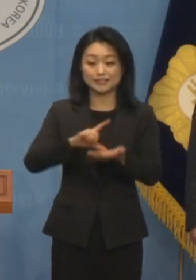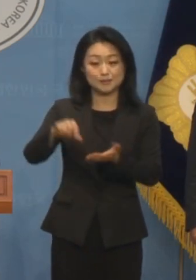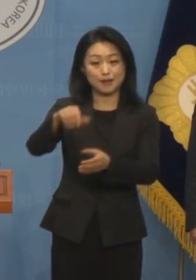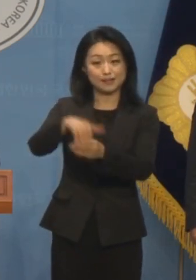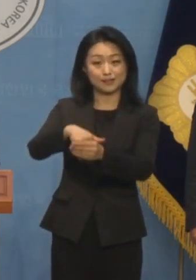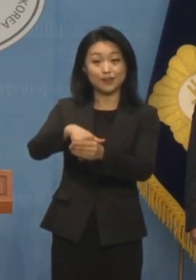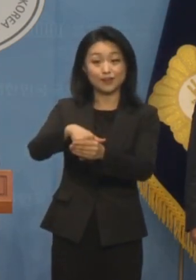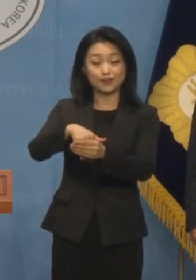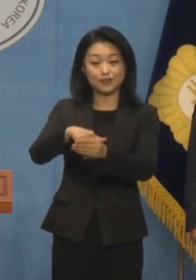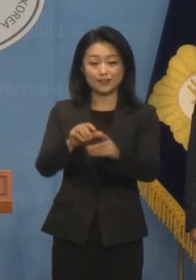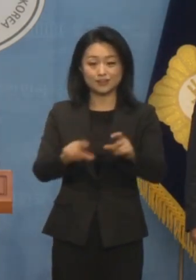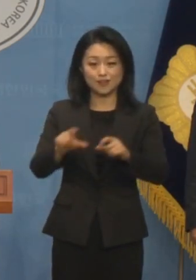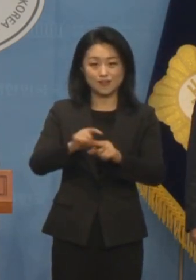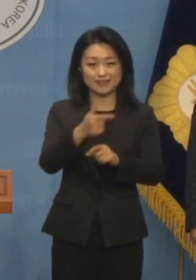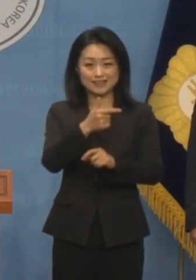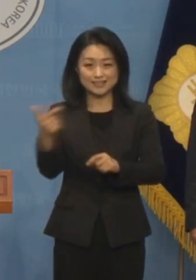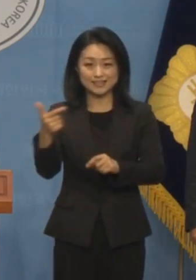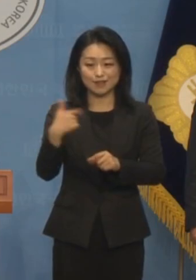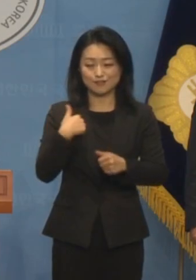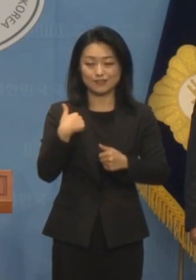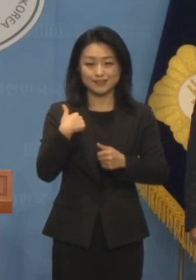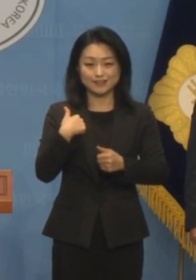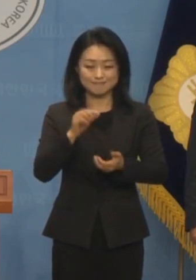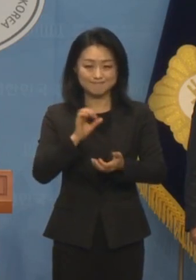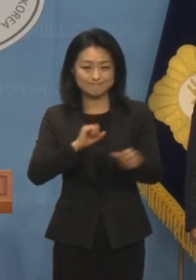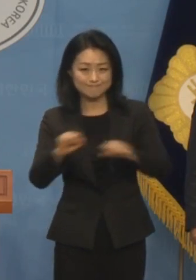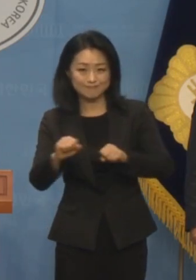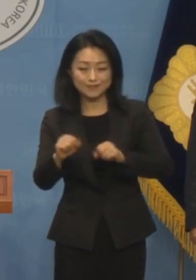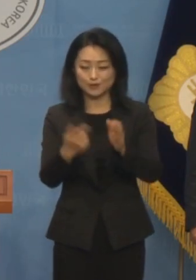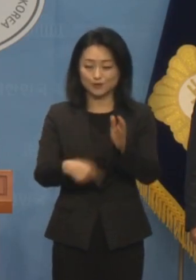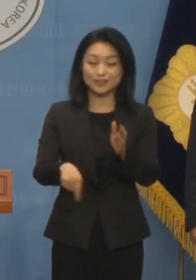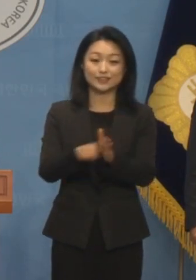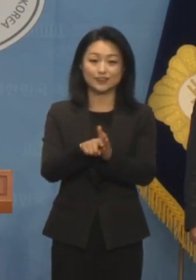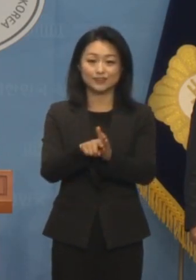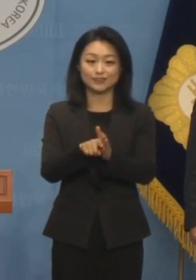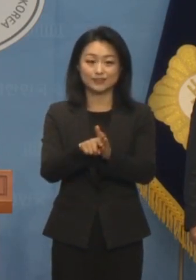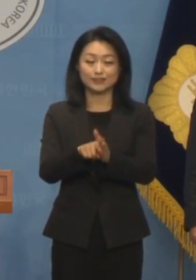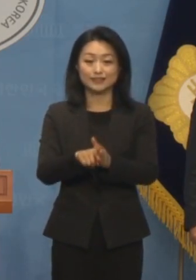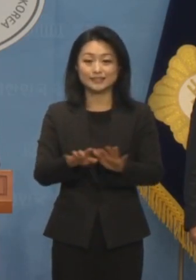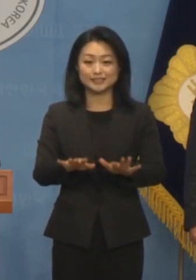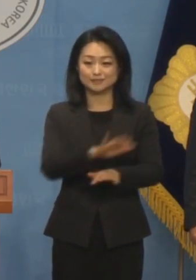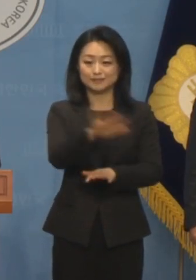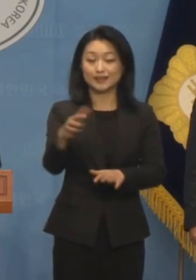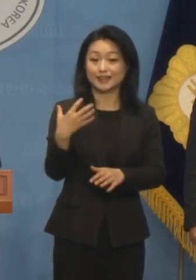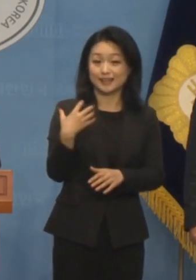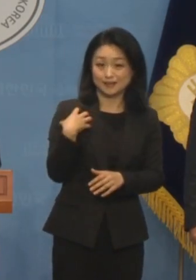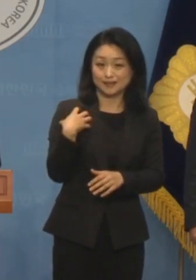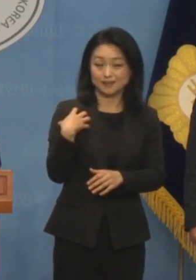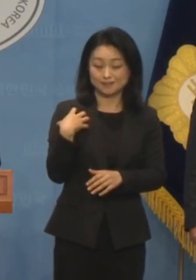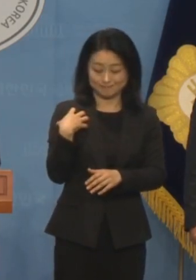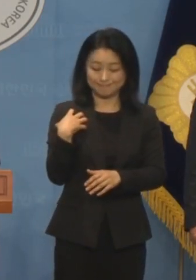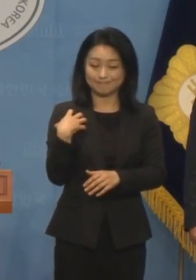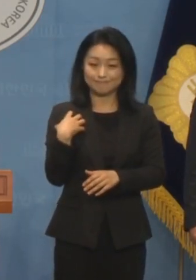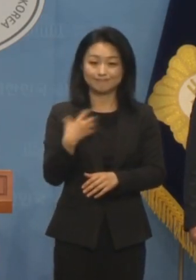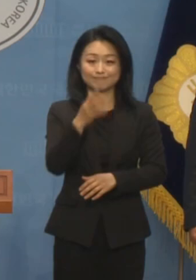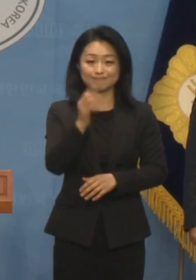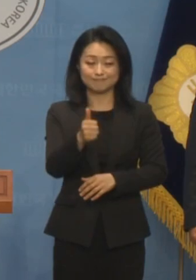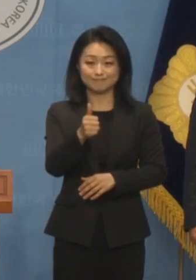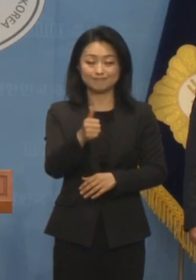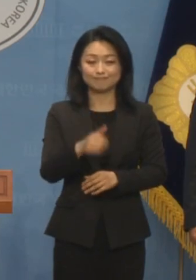지방선거에서 더 크게 쓰이기 위한 도약을 준비해야 하는 시기에 중책을 맡게 되어 마음이 무겁습니다.